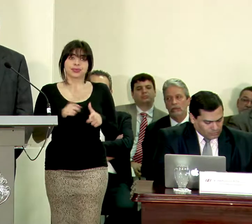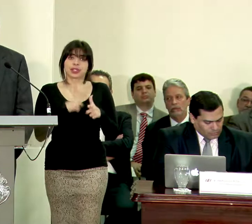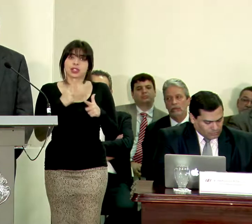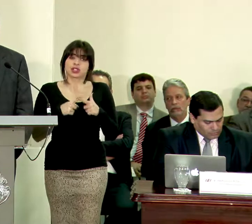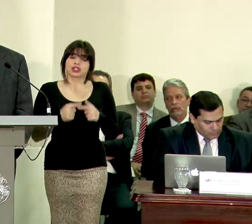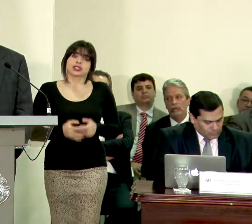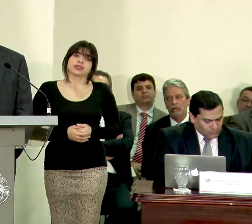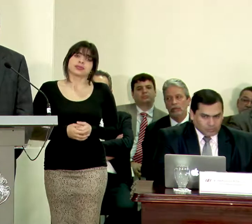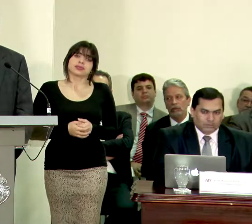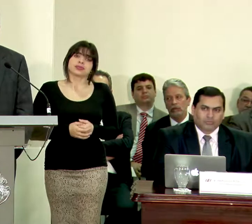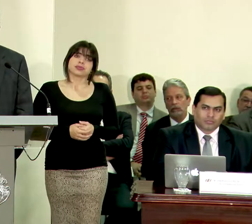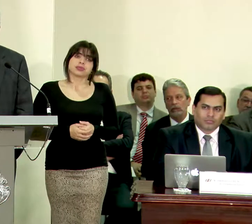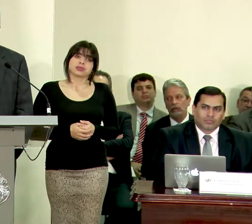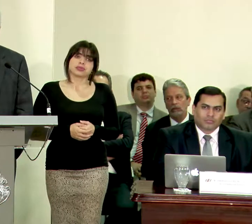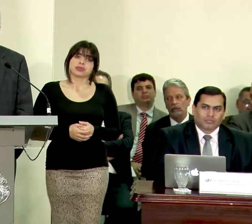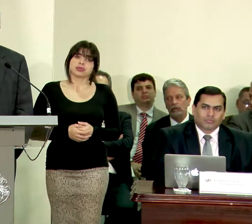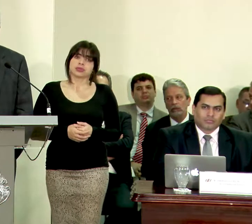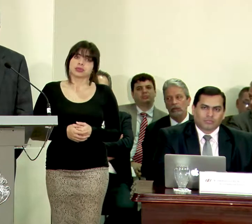Entonces,